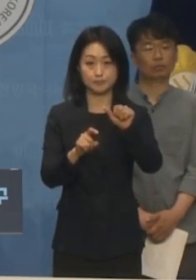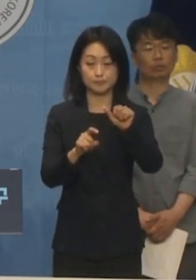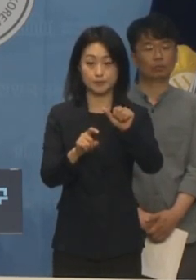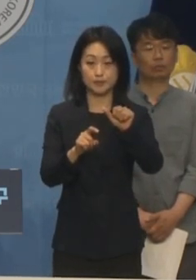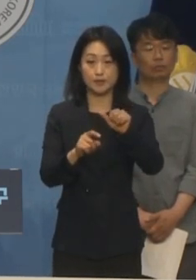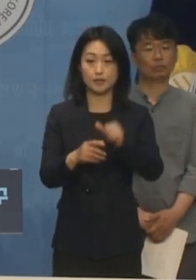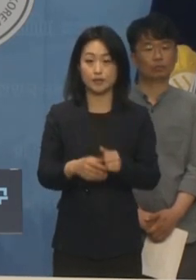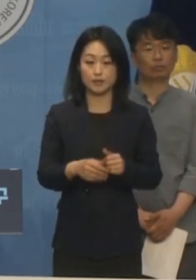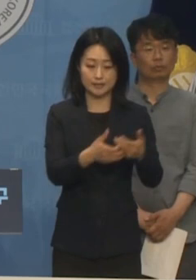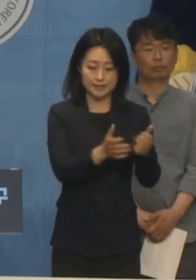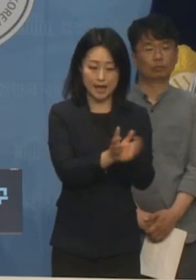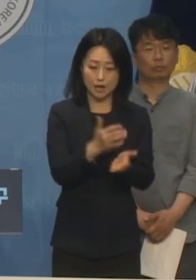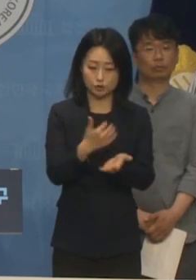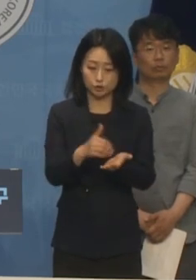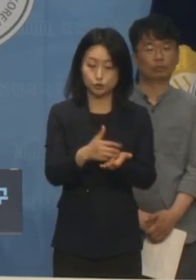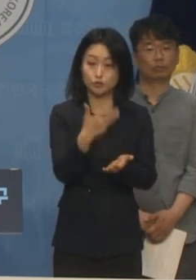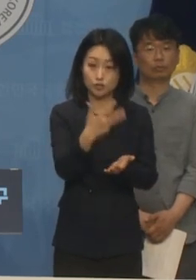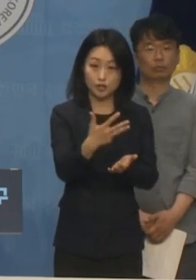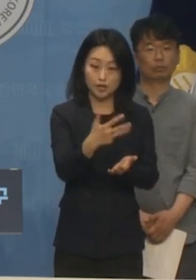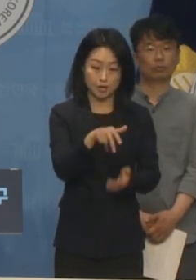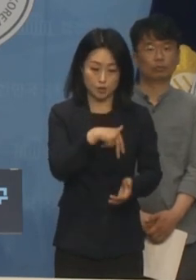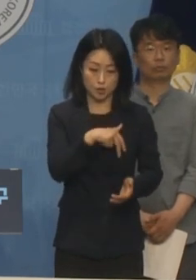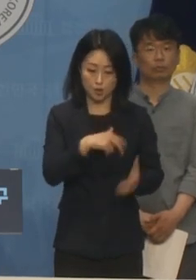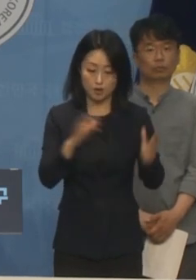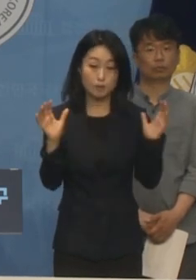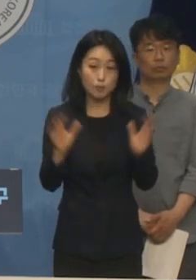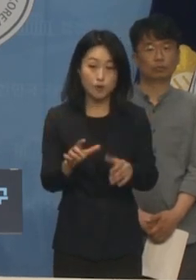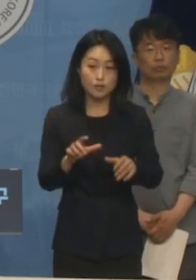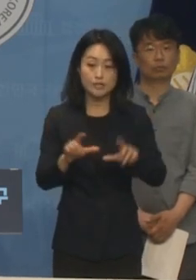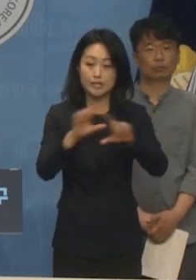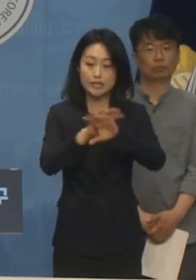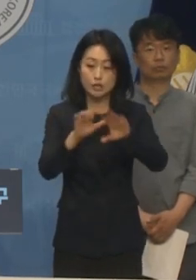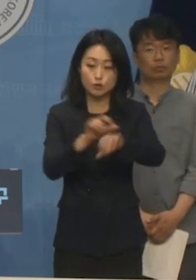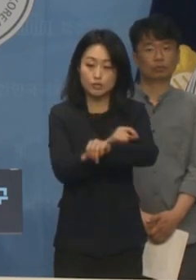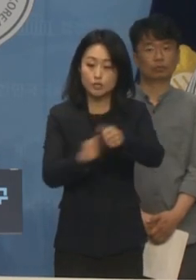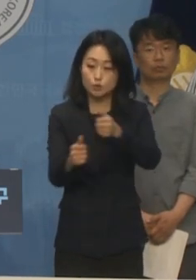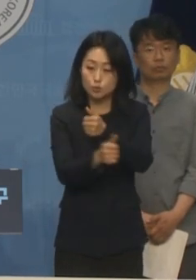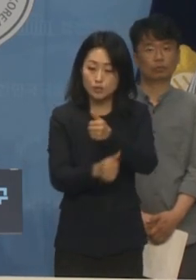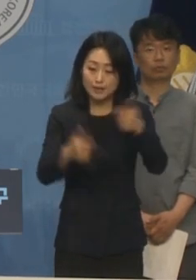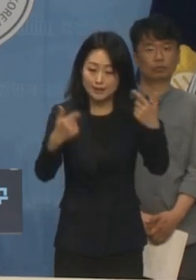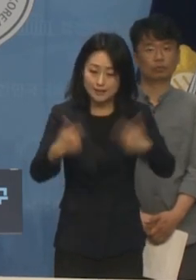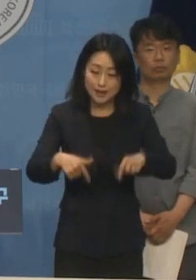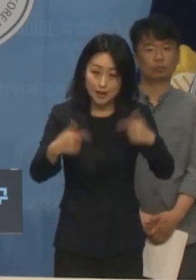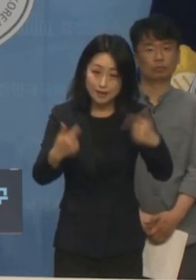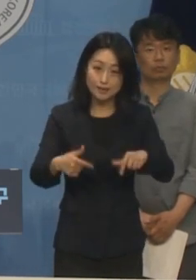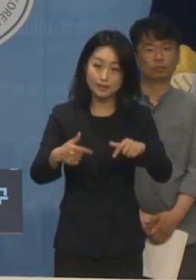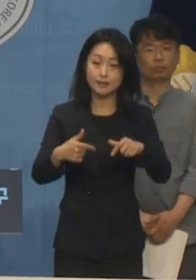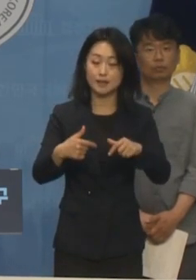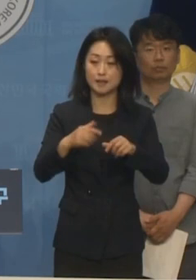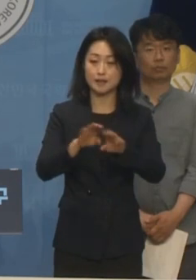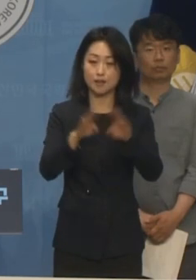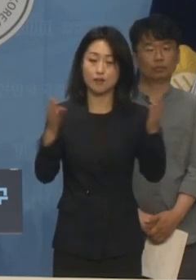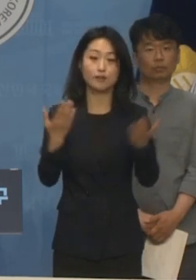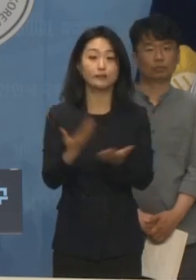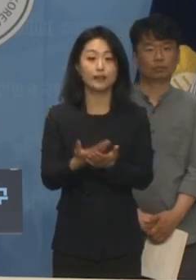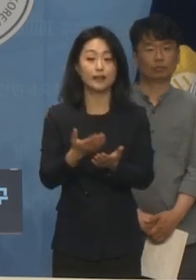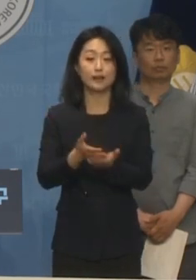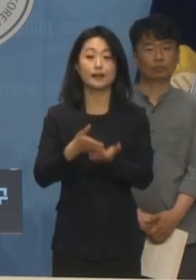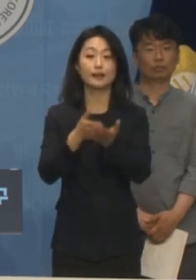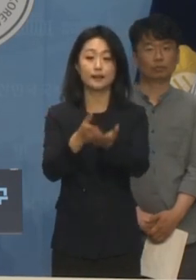8개 정당 당선인들이 모여서 기후특위 상설화를 촉구하는 기자회견을 연 바 있습니다.